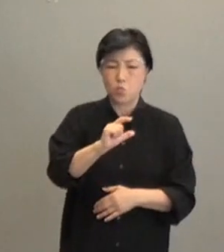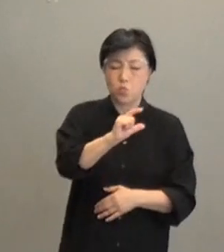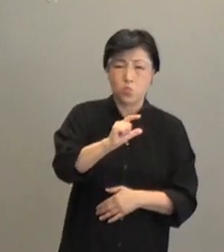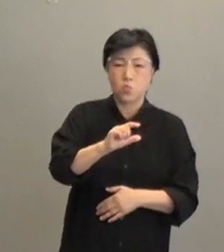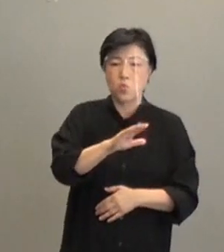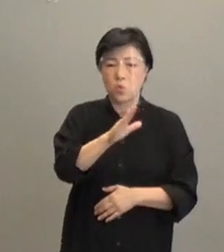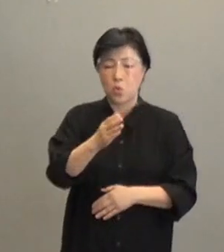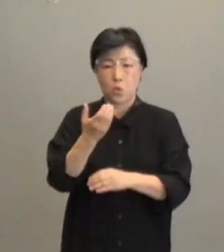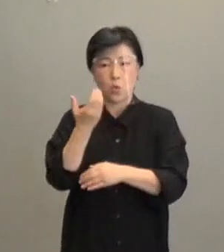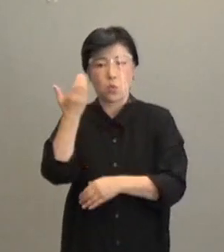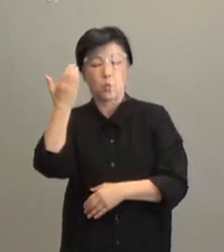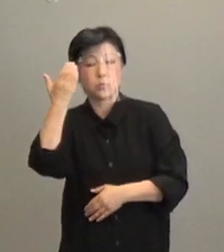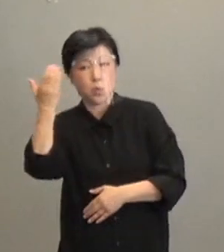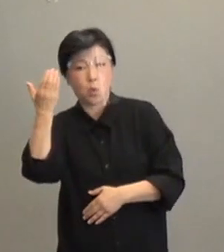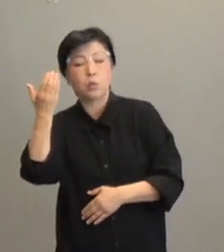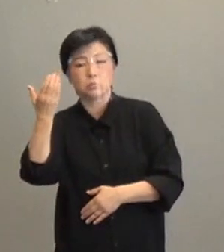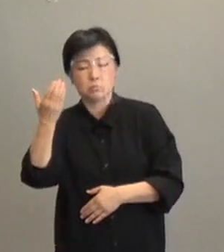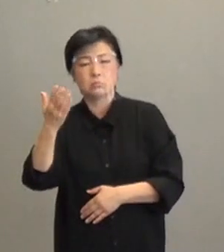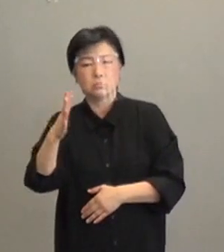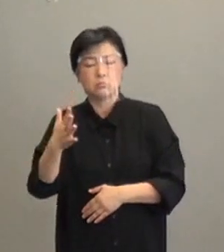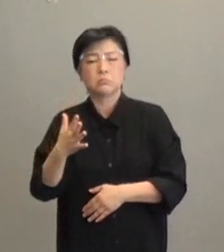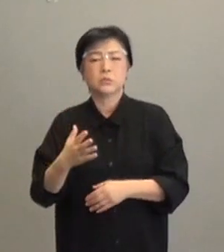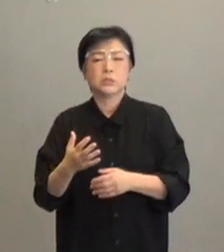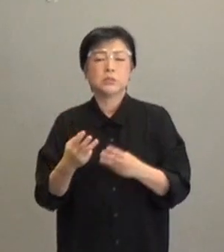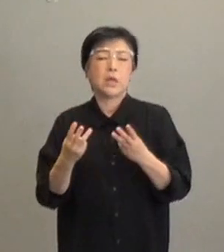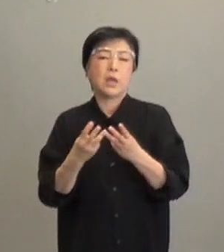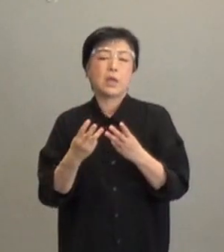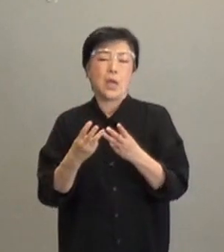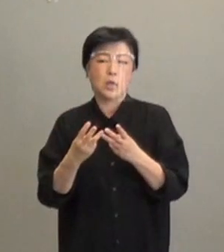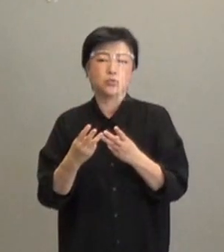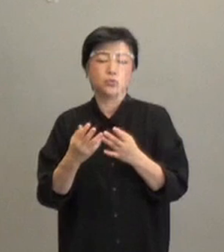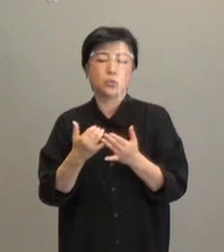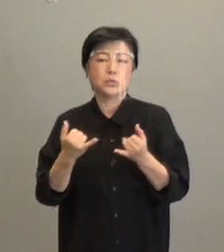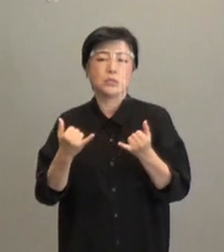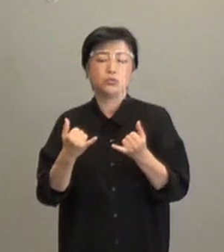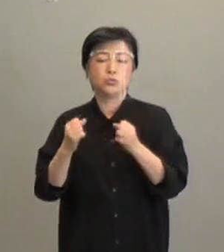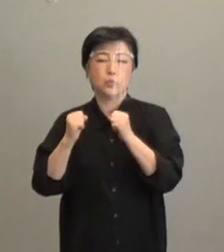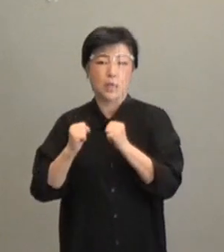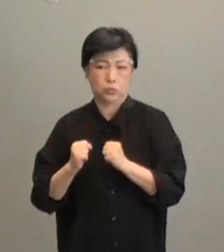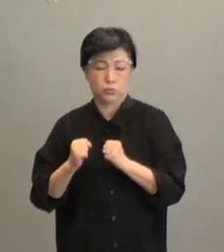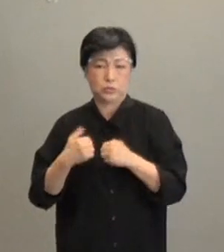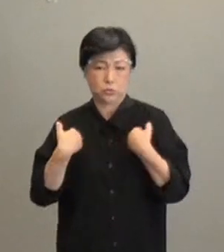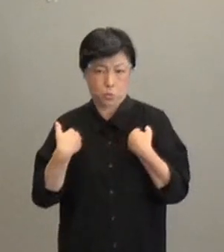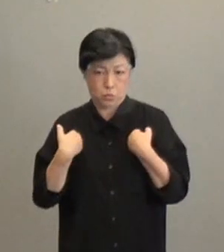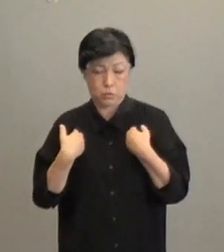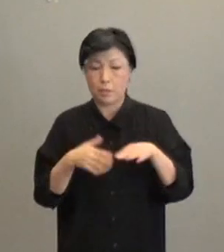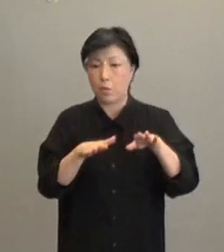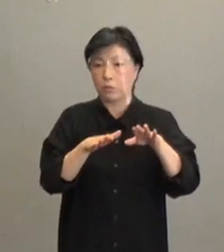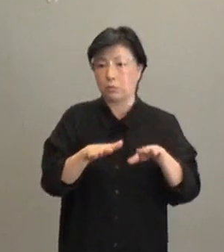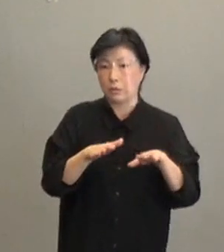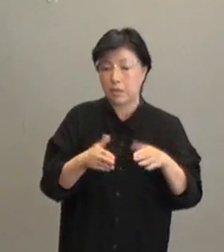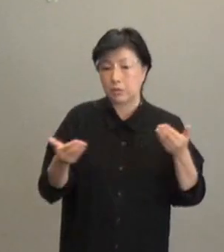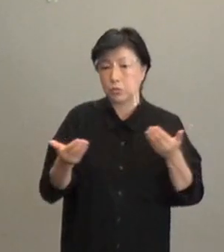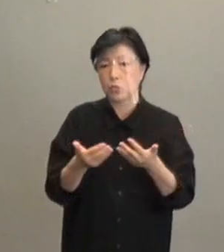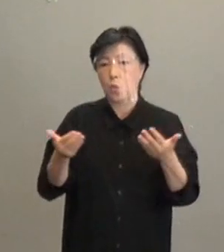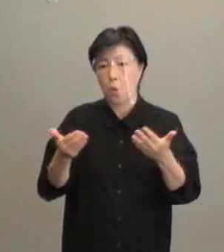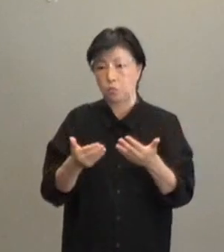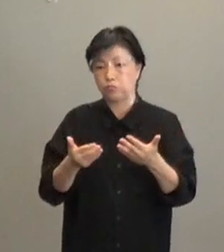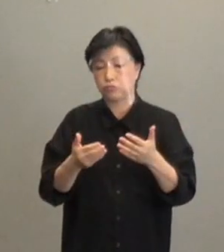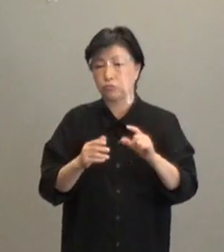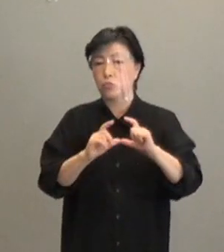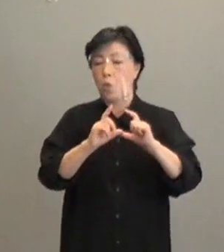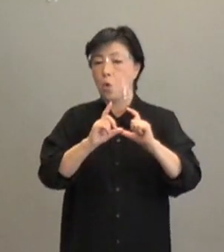の規模は維持した状態を作っていきたいと思っています。それから今の時期にできるかぎり業務の効率